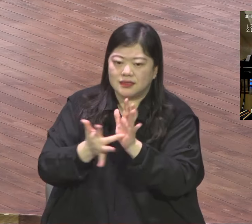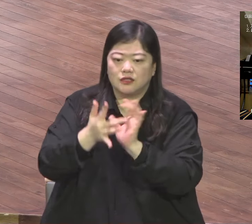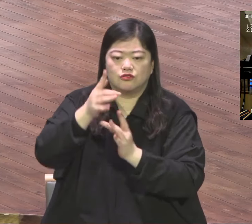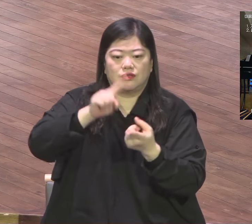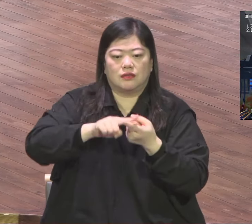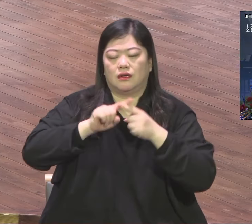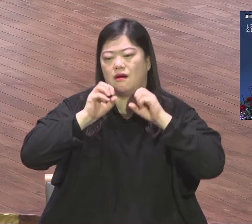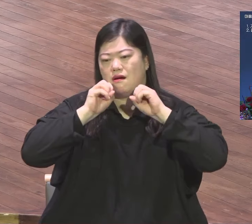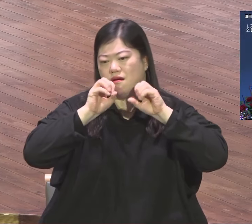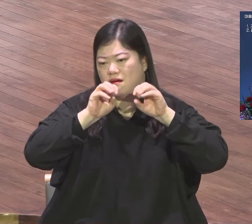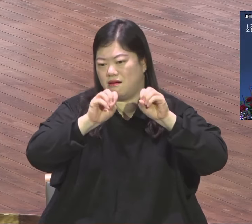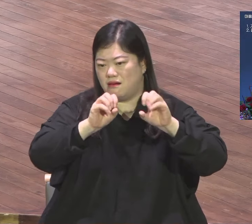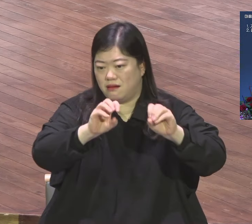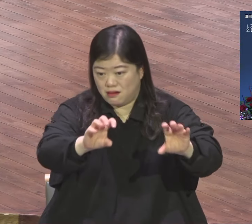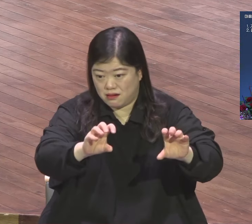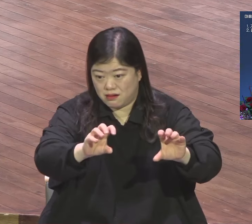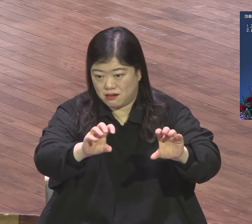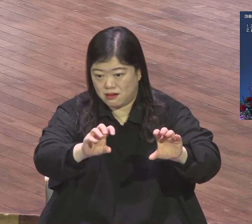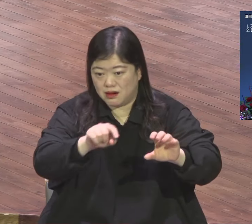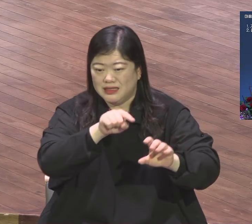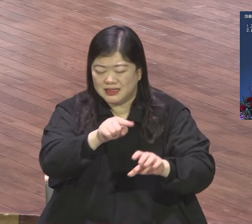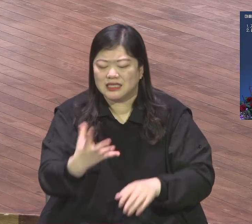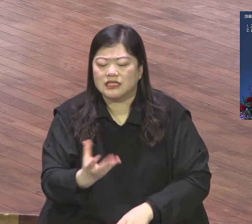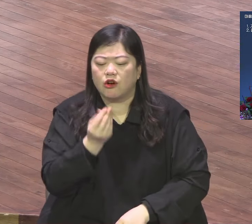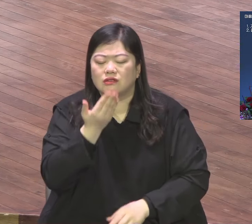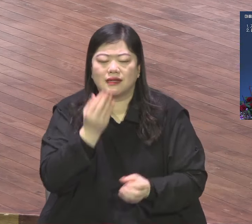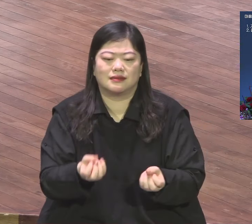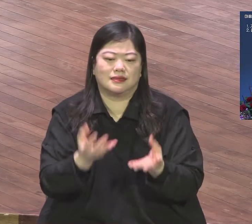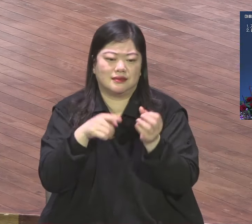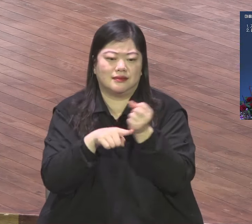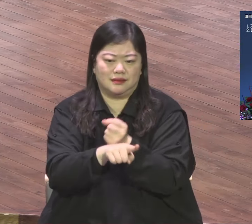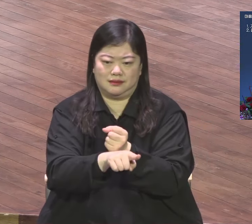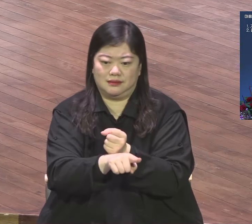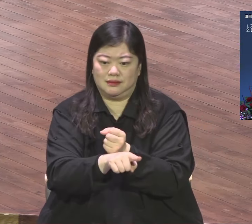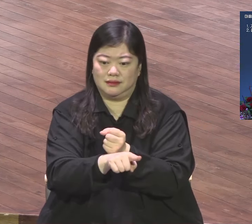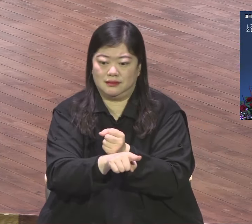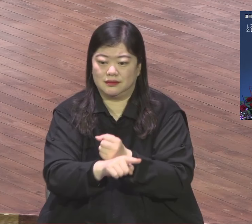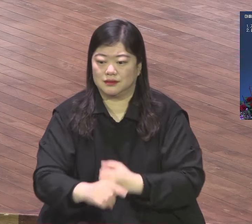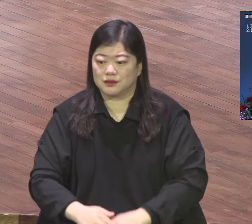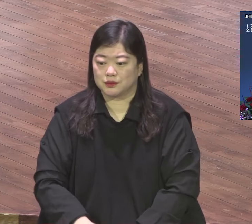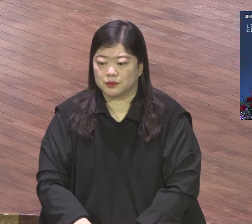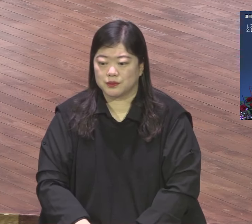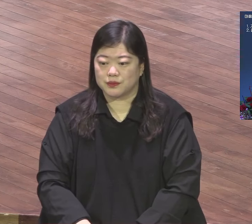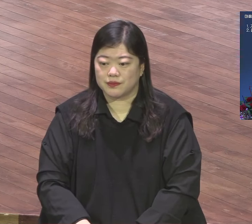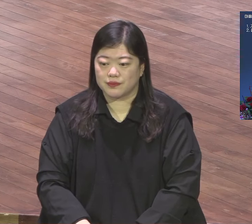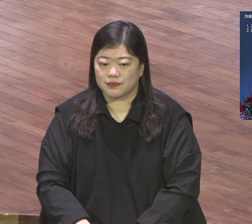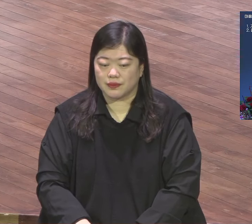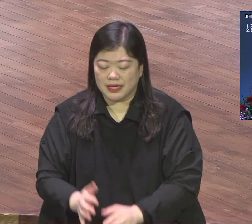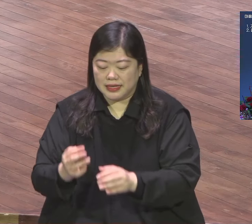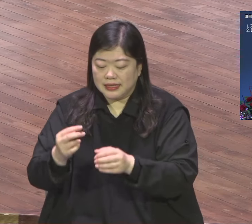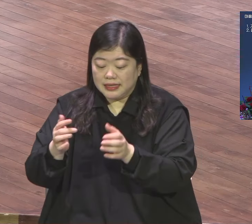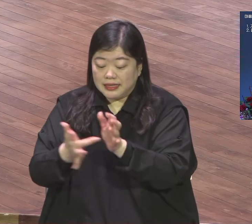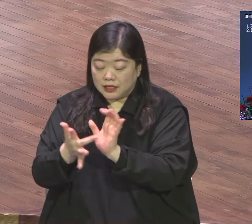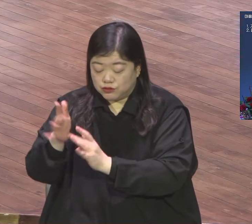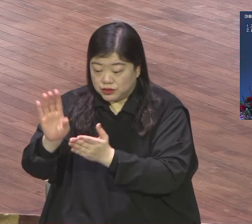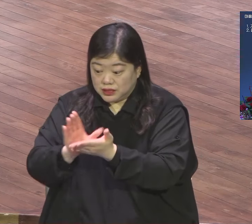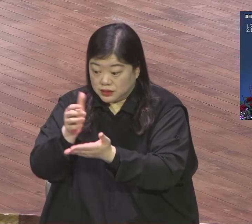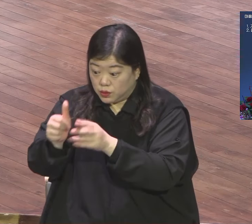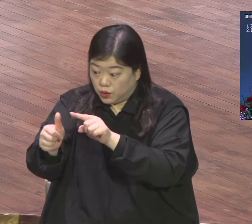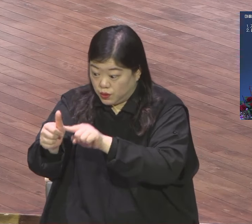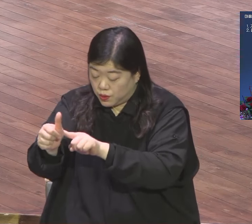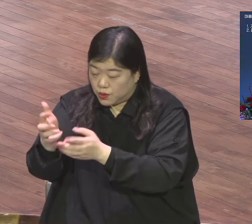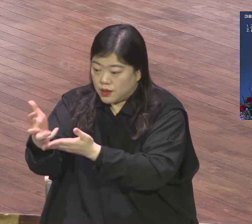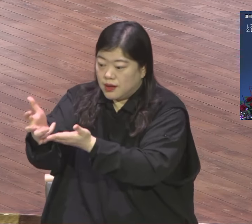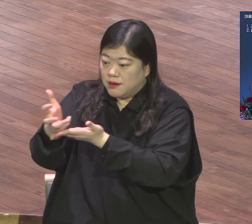주의 죽으심을 전하는 거라 말이야. 전하는 거. 전도 선교라 말이요. 생명의 떡이신 예수 그리스도, 그 예수